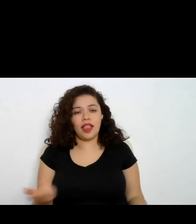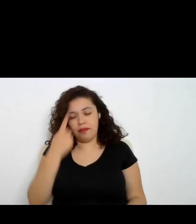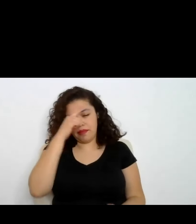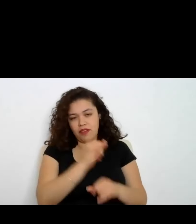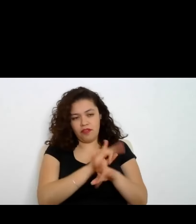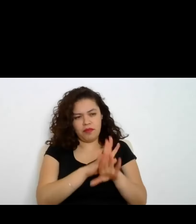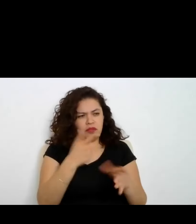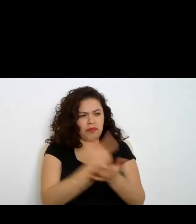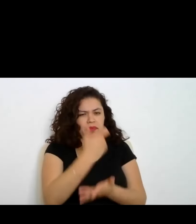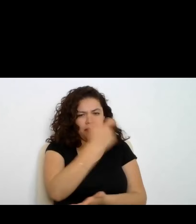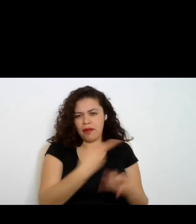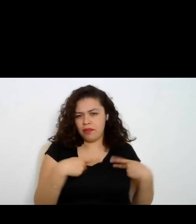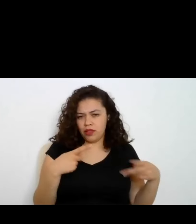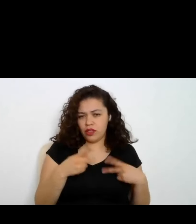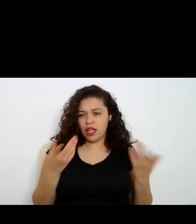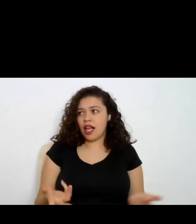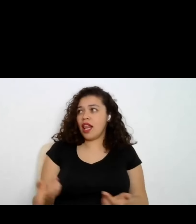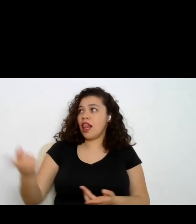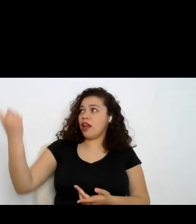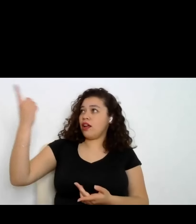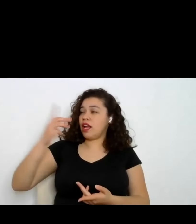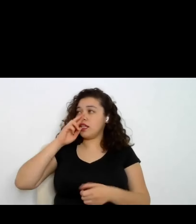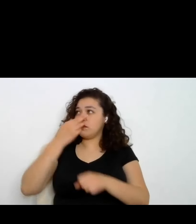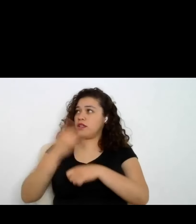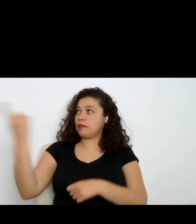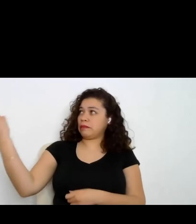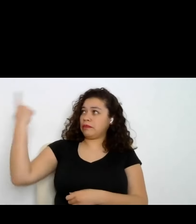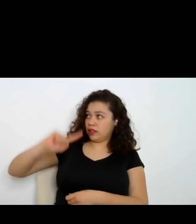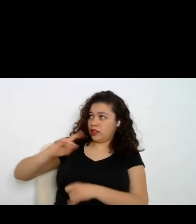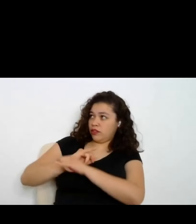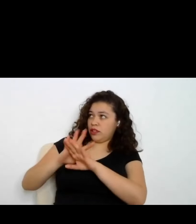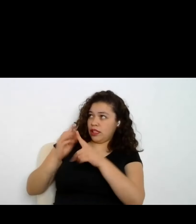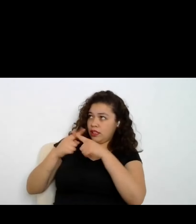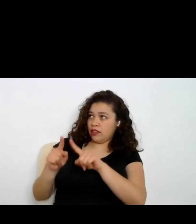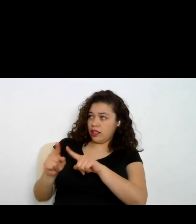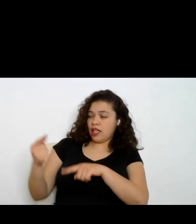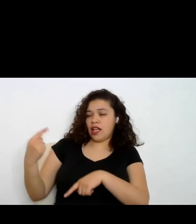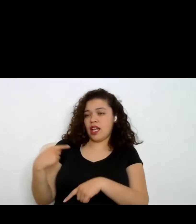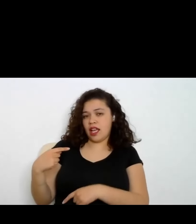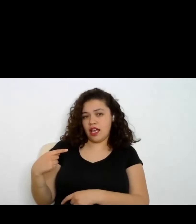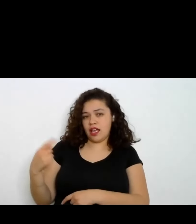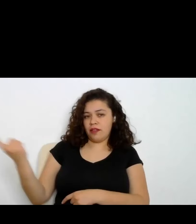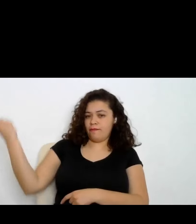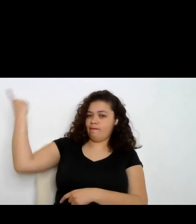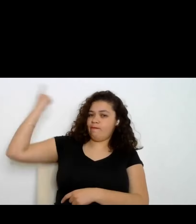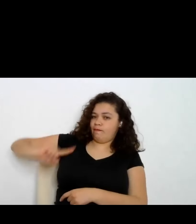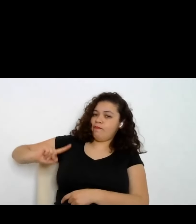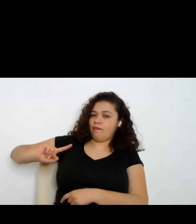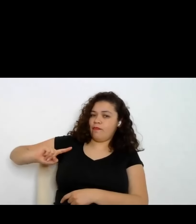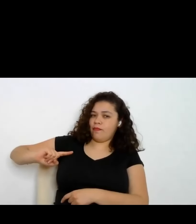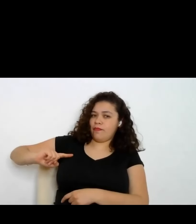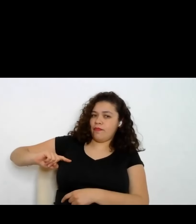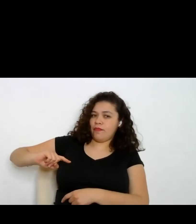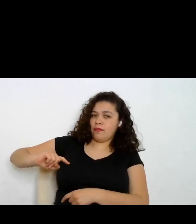distinto a esos datos personales que yo le estoy dando, se vuelve responsable de esos datos y